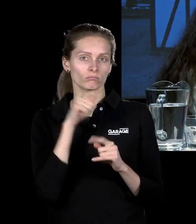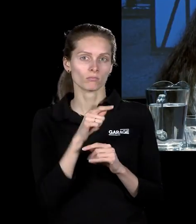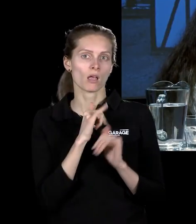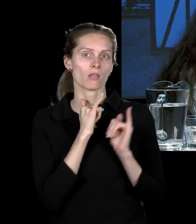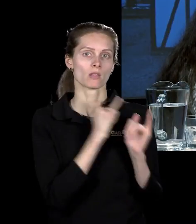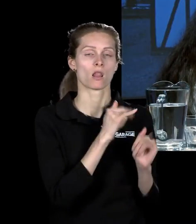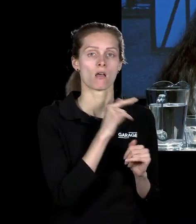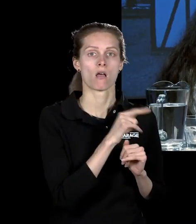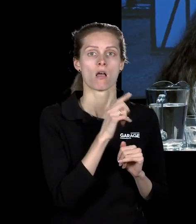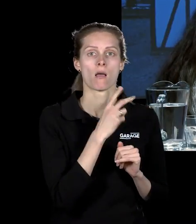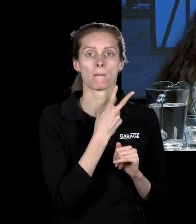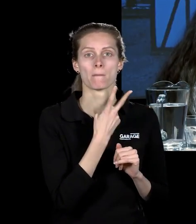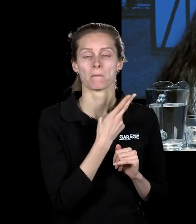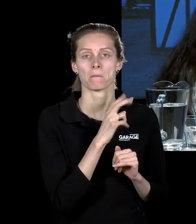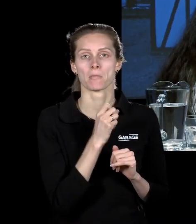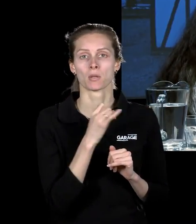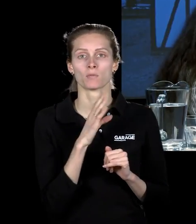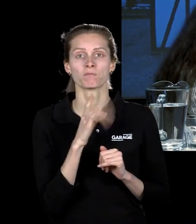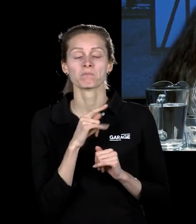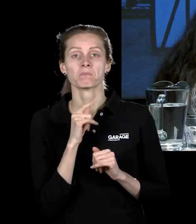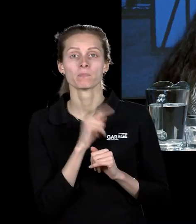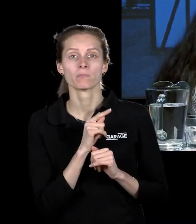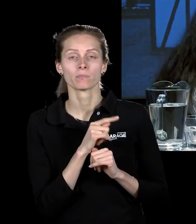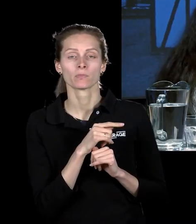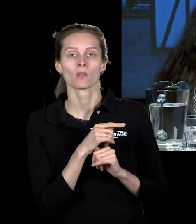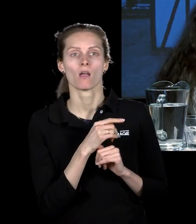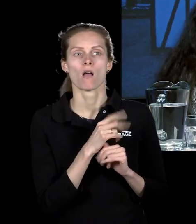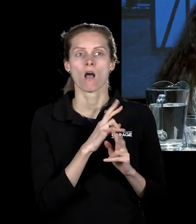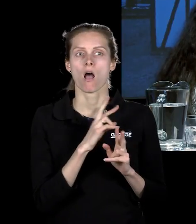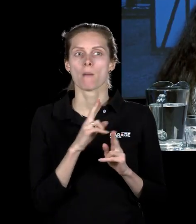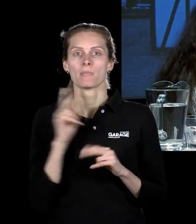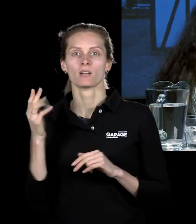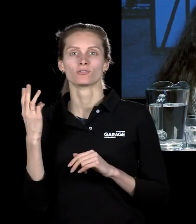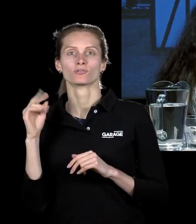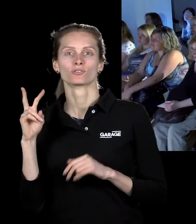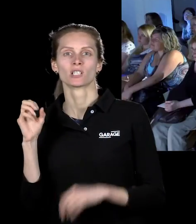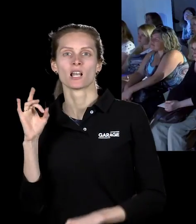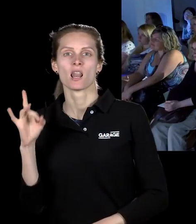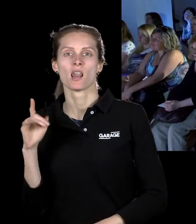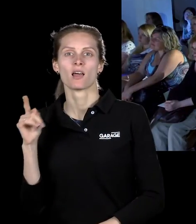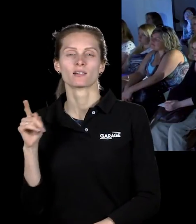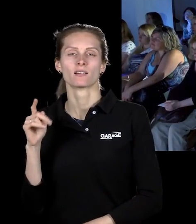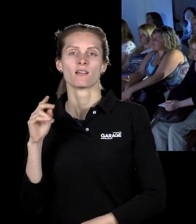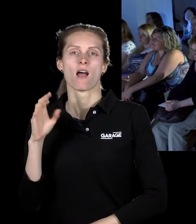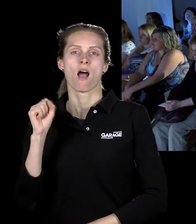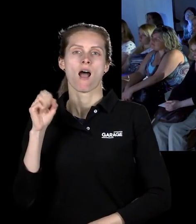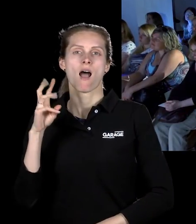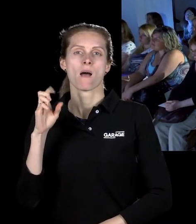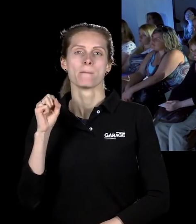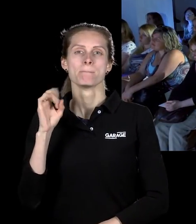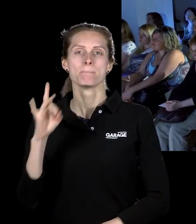Бехеров, наверное, оказываются тем же самым, чем для Шиллера оказывались эти квакерские амбары.